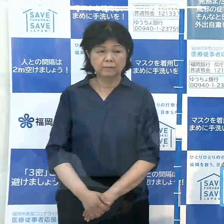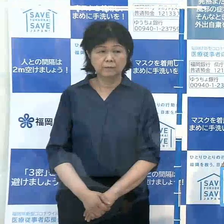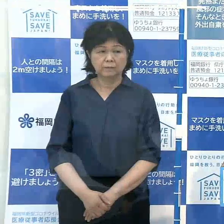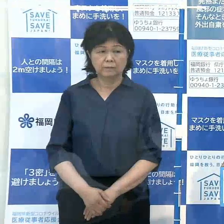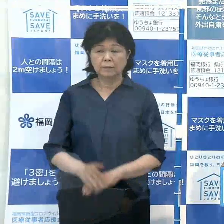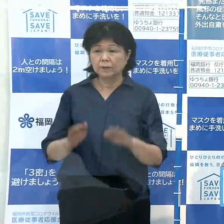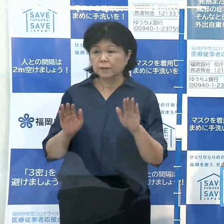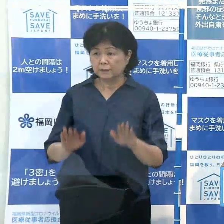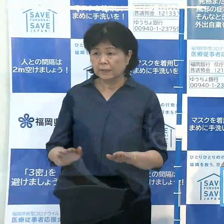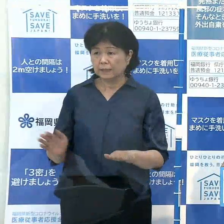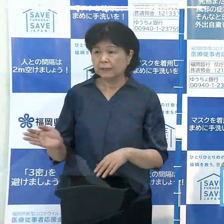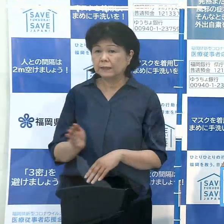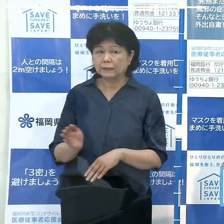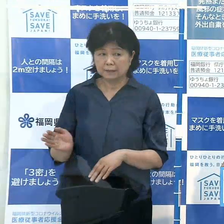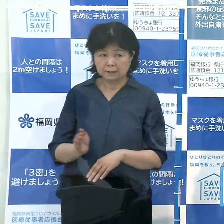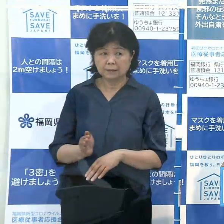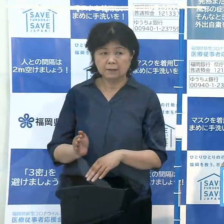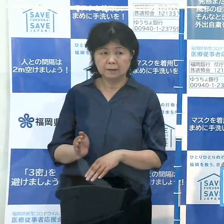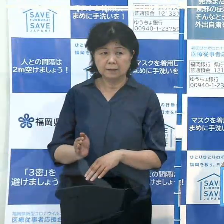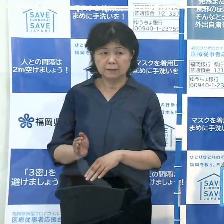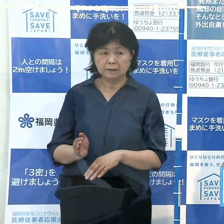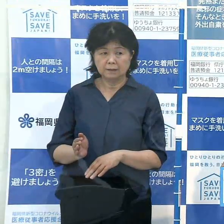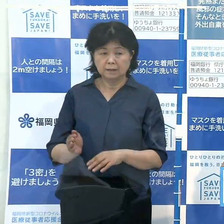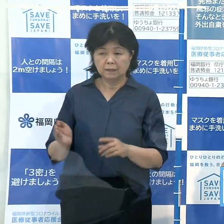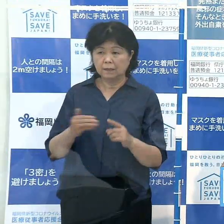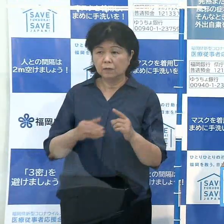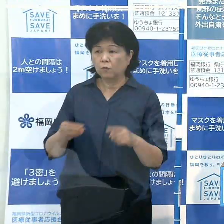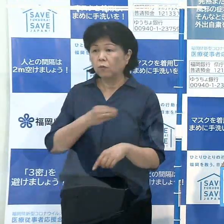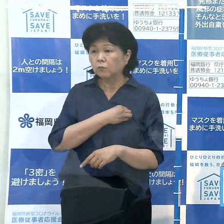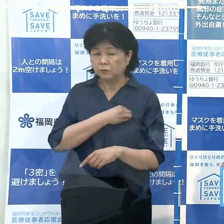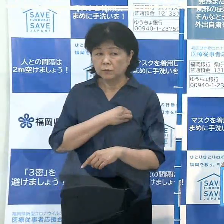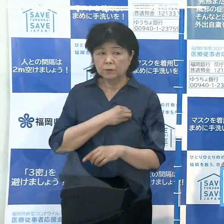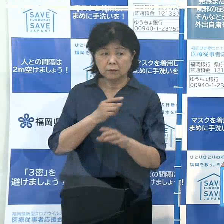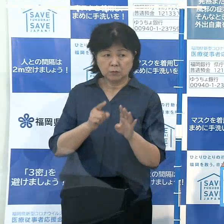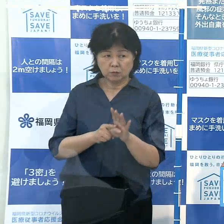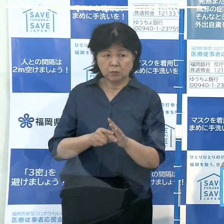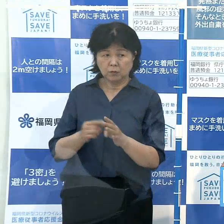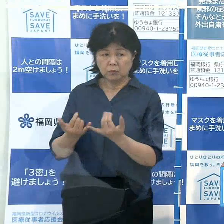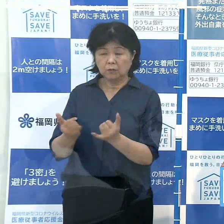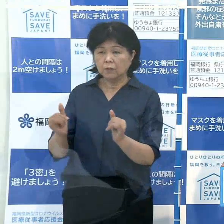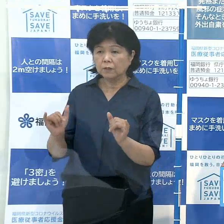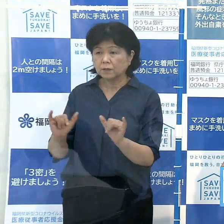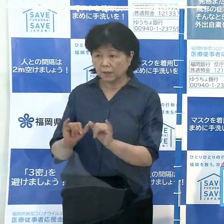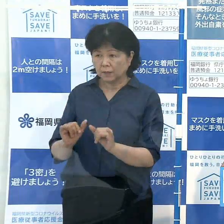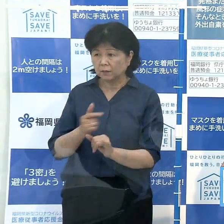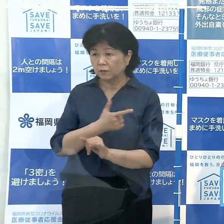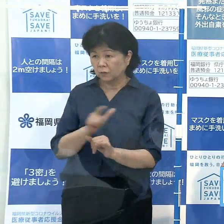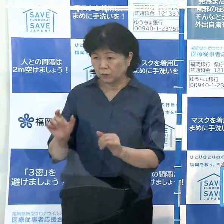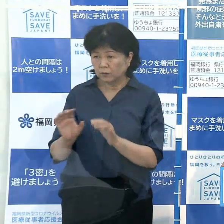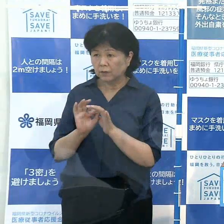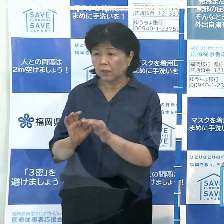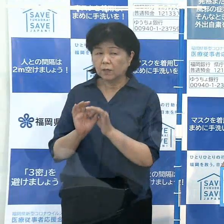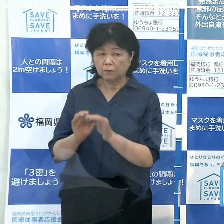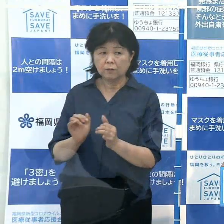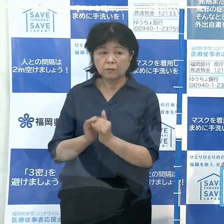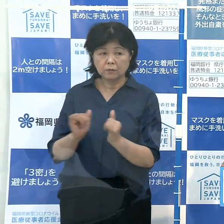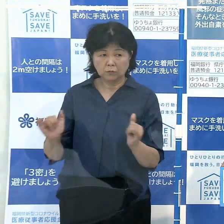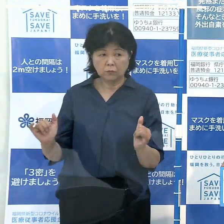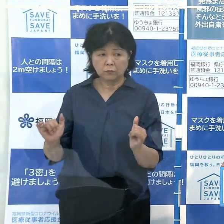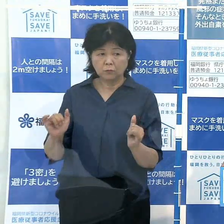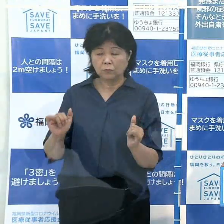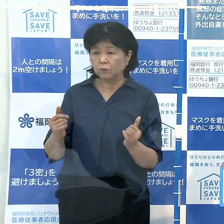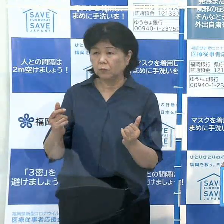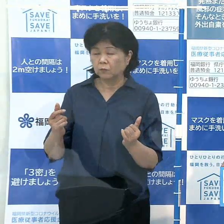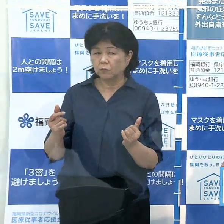まあ、ここ最近ですね、そうですね、ちょっと公務員であるとか、あとこうまあ社会のインフラに関わっている人の感染もこうかなり出てき